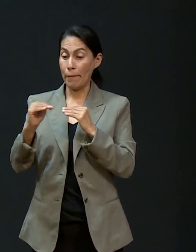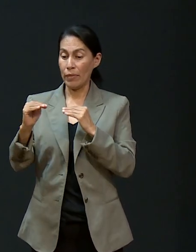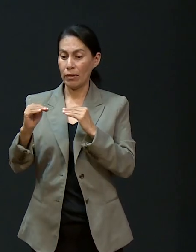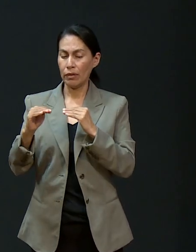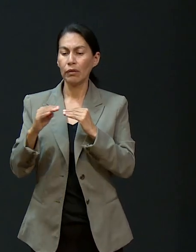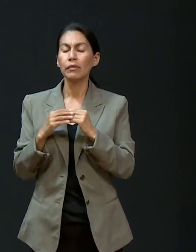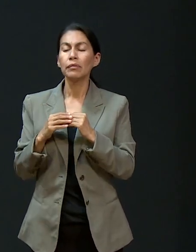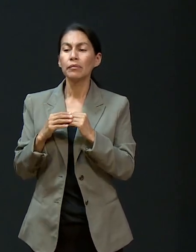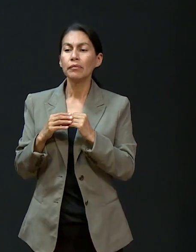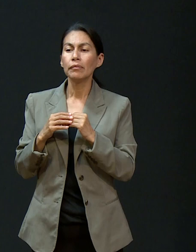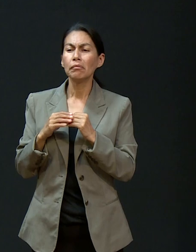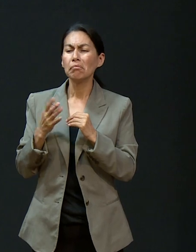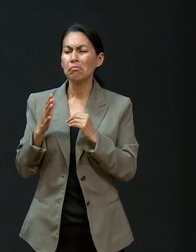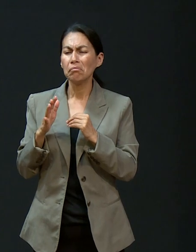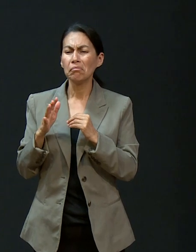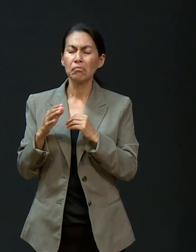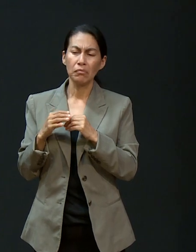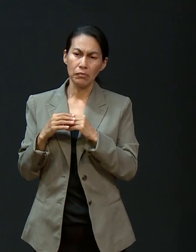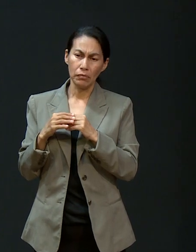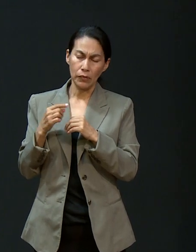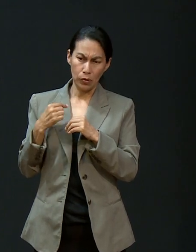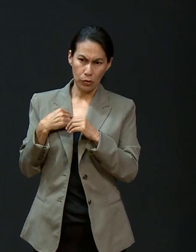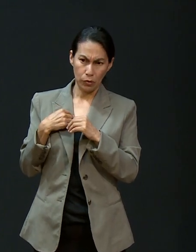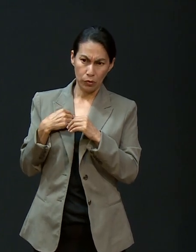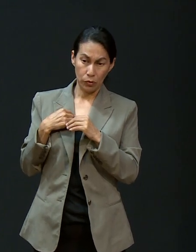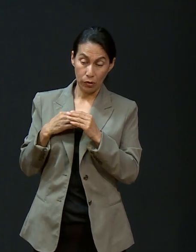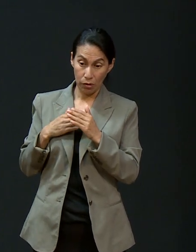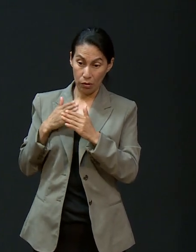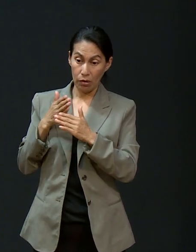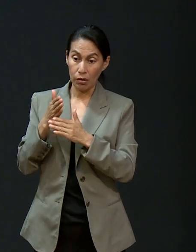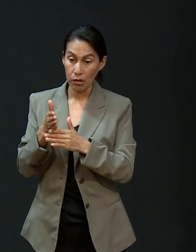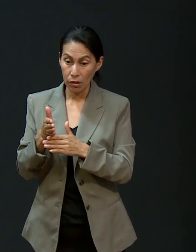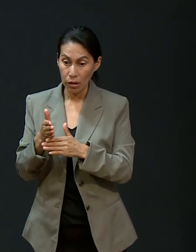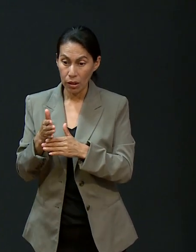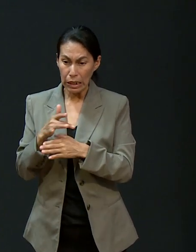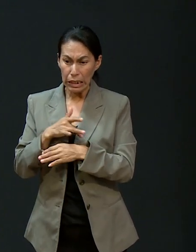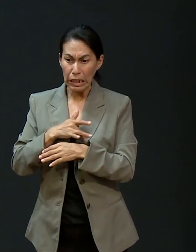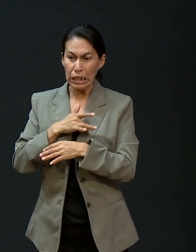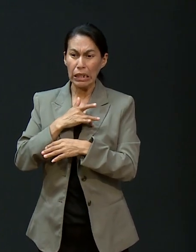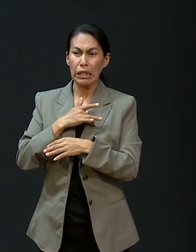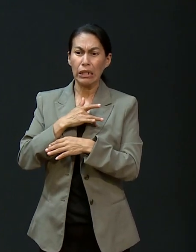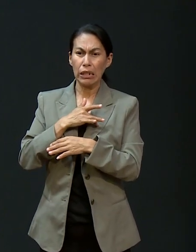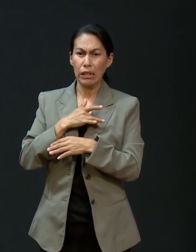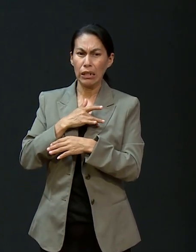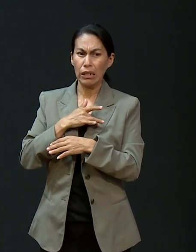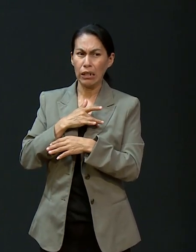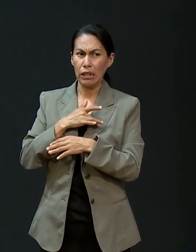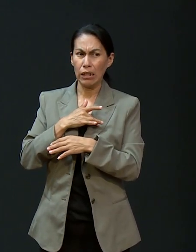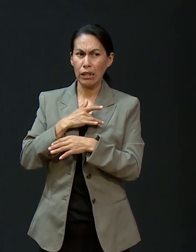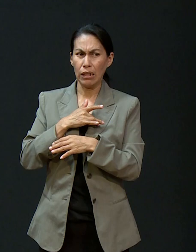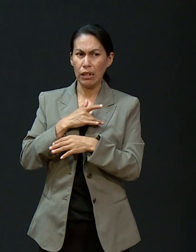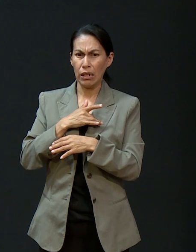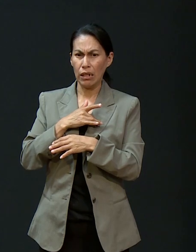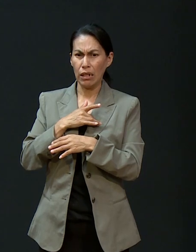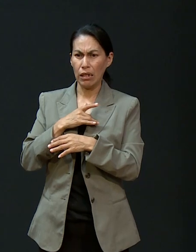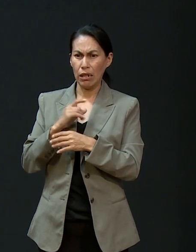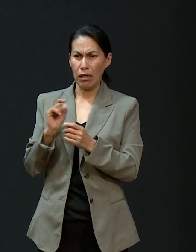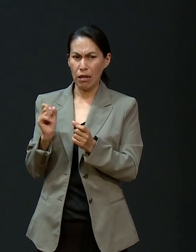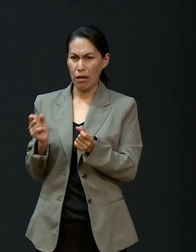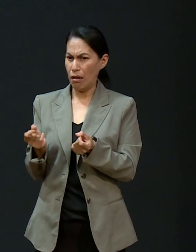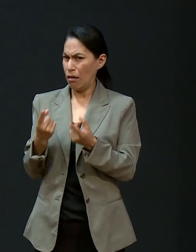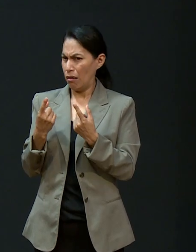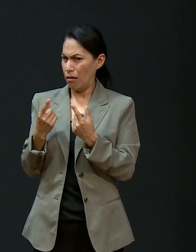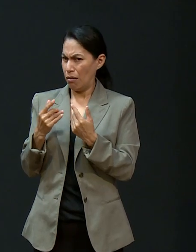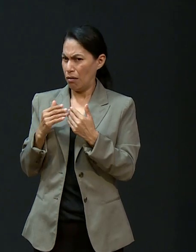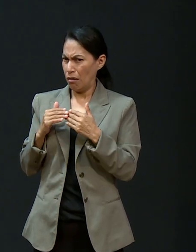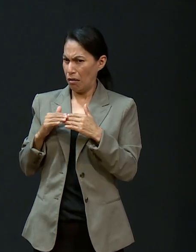metros adelante, en la agua más o menos. Y yo entré y cuando entré sentí que la agua estaba llevando.